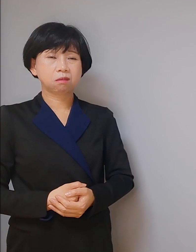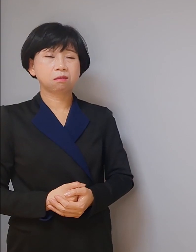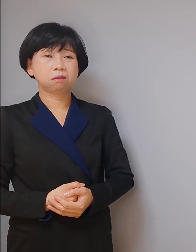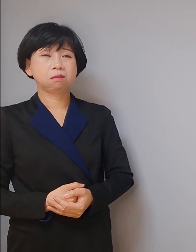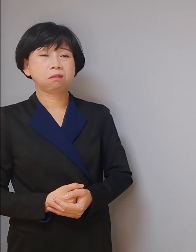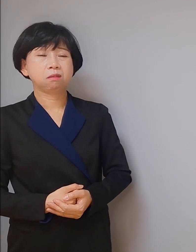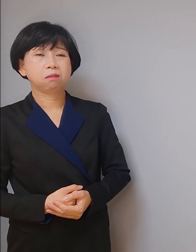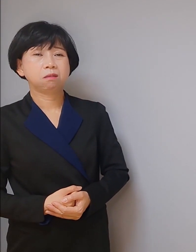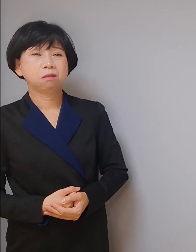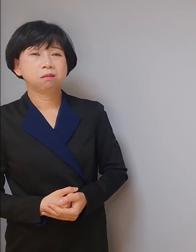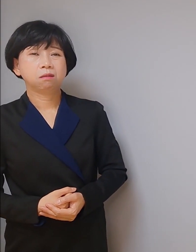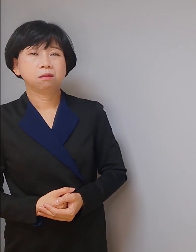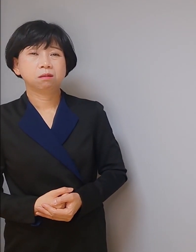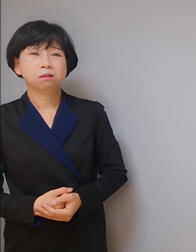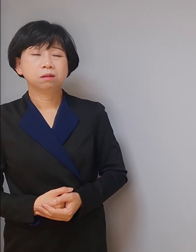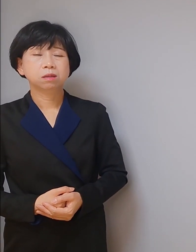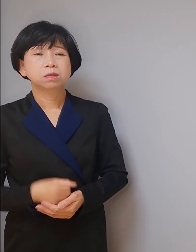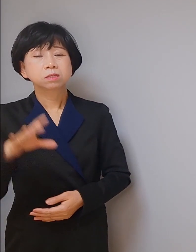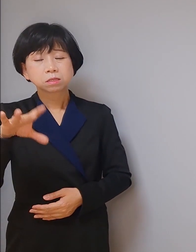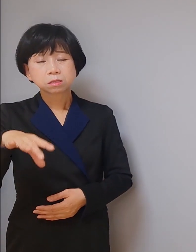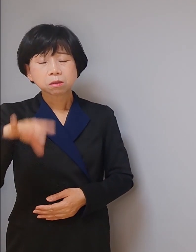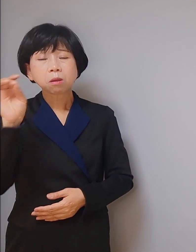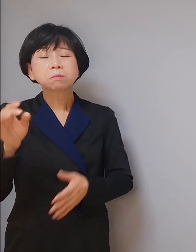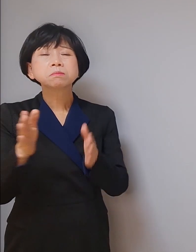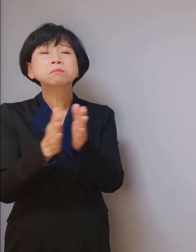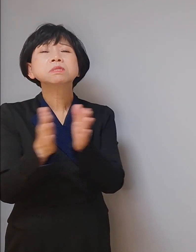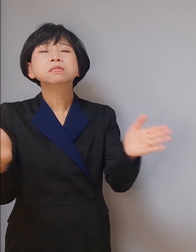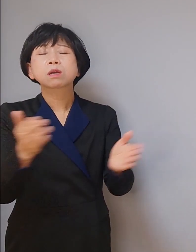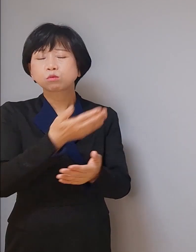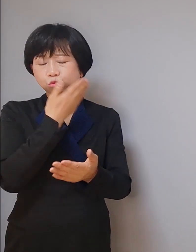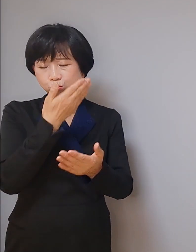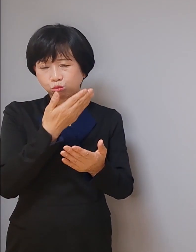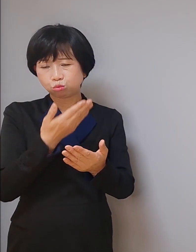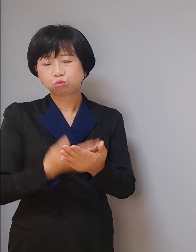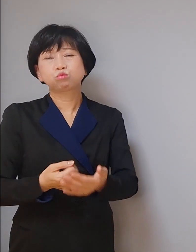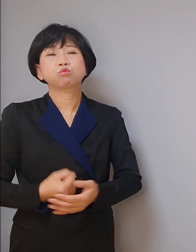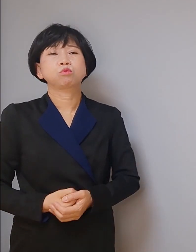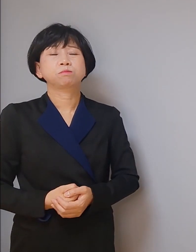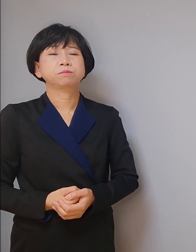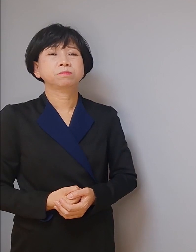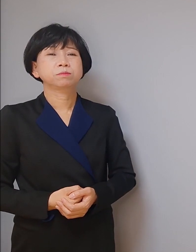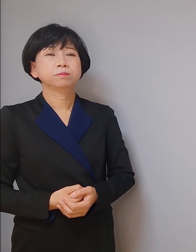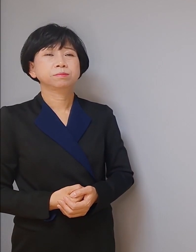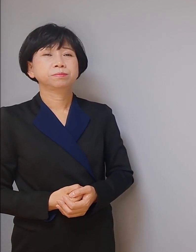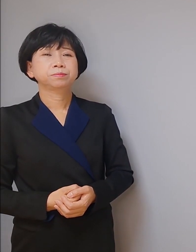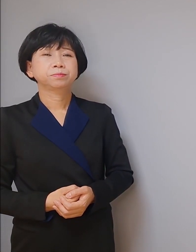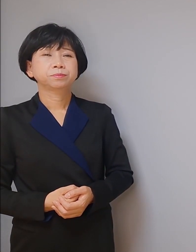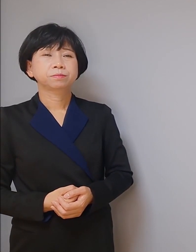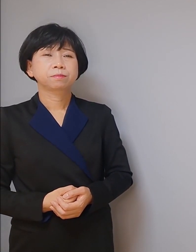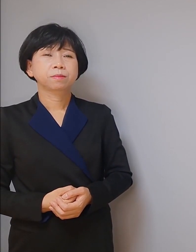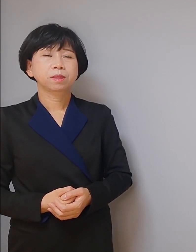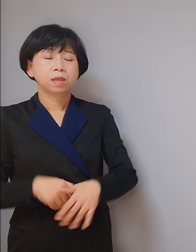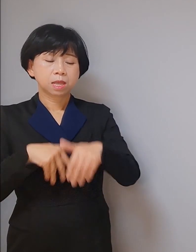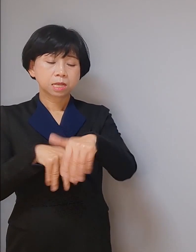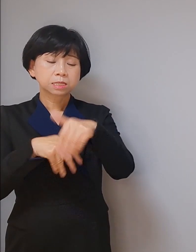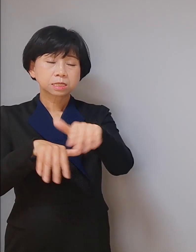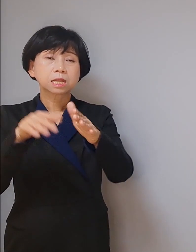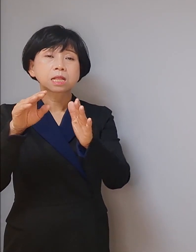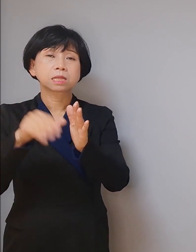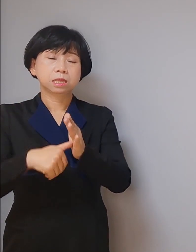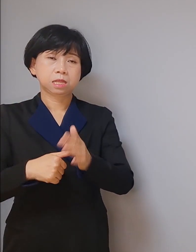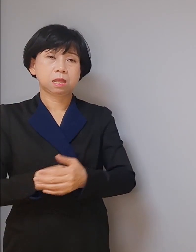이 의미는요, 첫 발을 잘못 내딛는다라는 의미이기도 합니다. 행진을 한다고 생각해